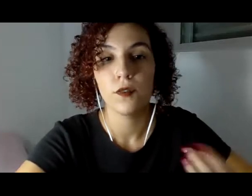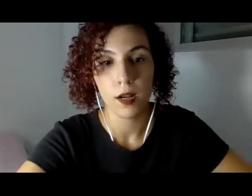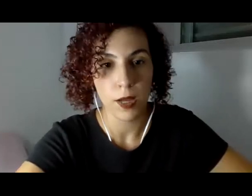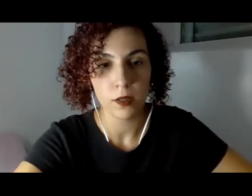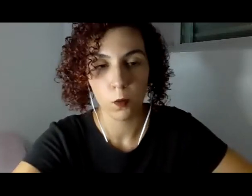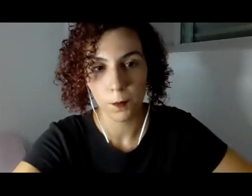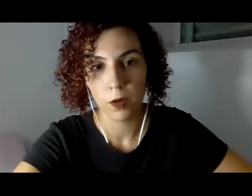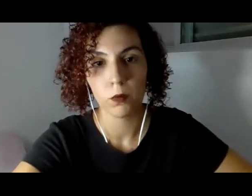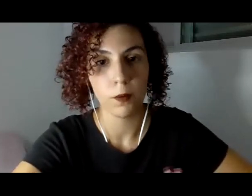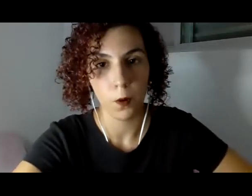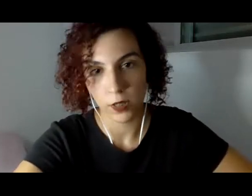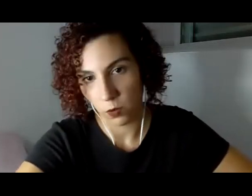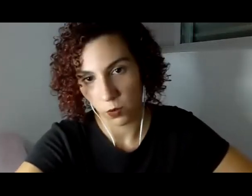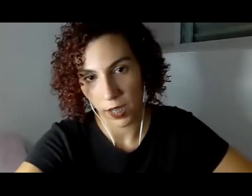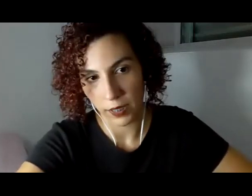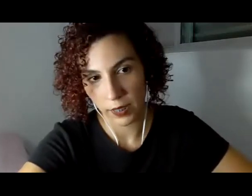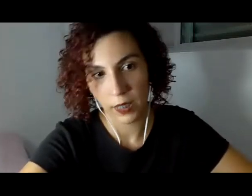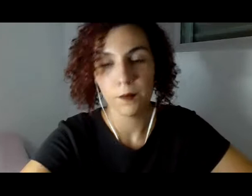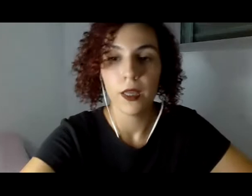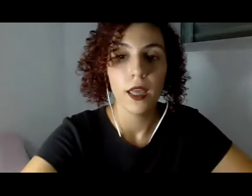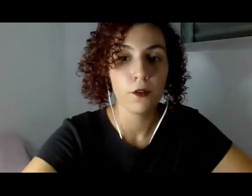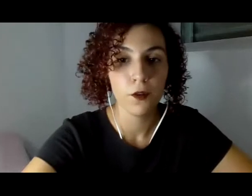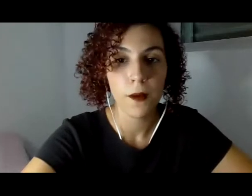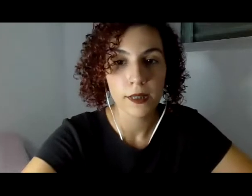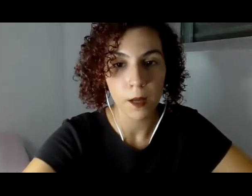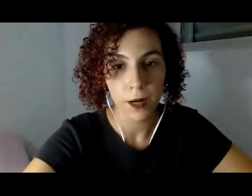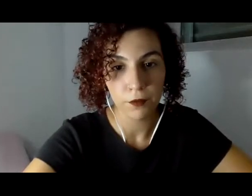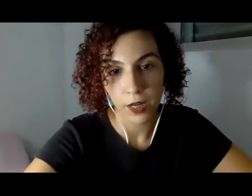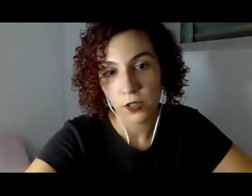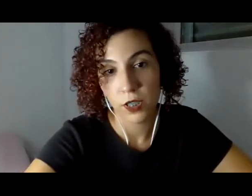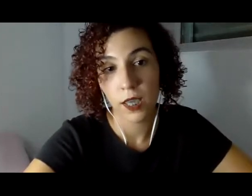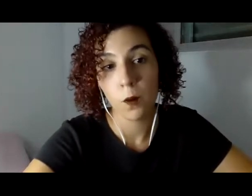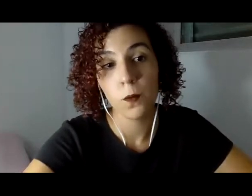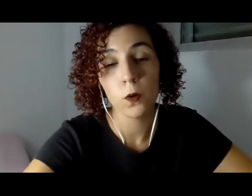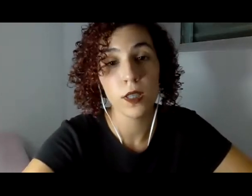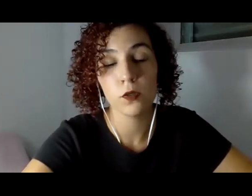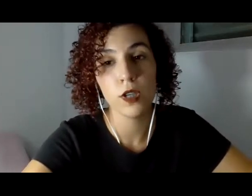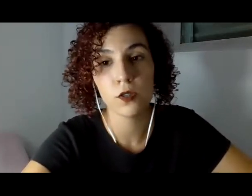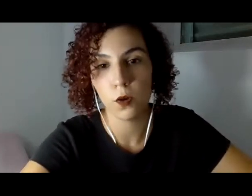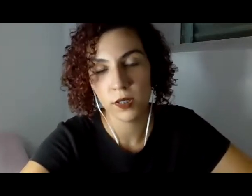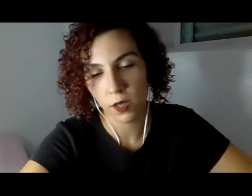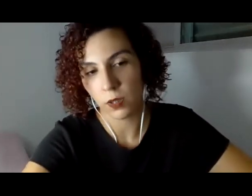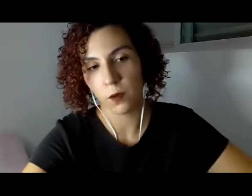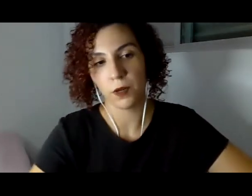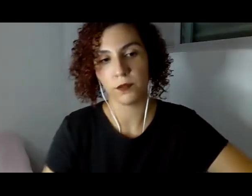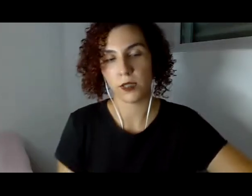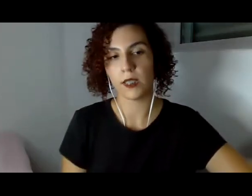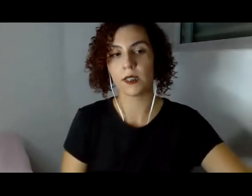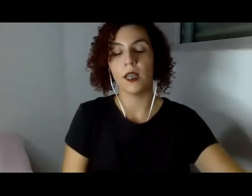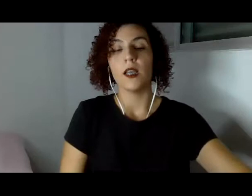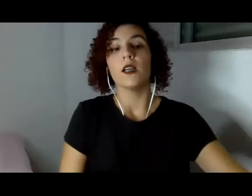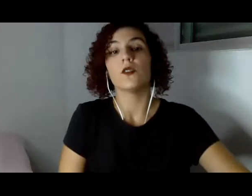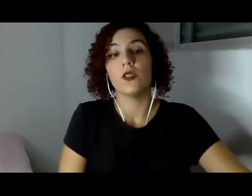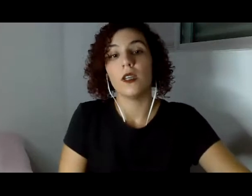Se tiverem mais alguma pergunta, podem colocar aqui. Eu vou passar para frente, que é um pouco das sugestões que eu tenho para